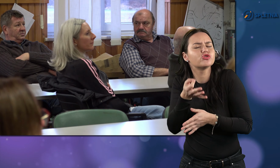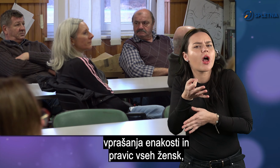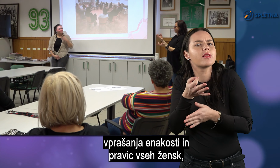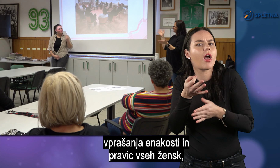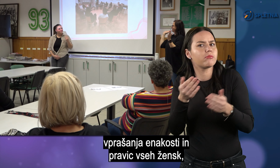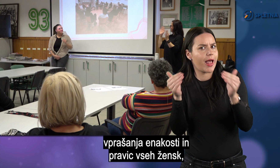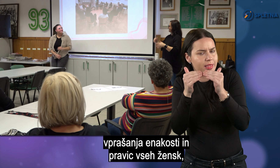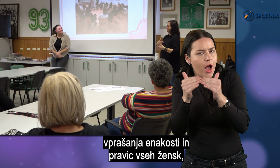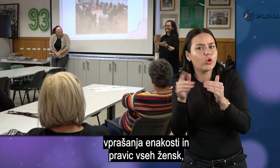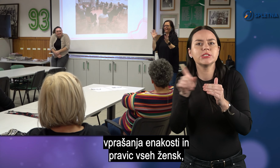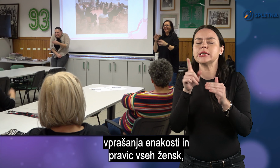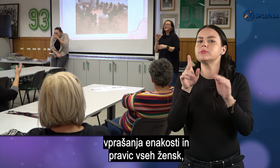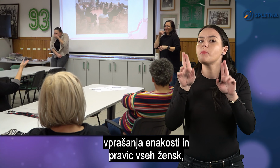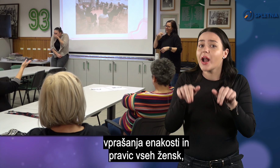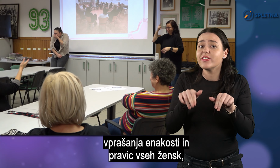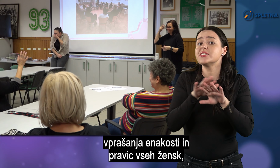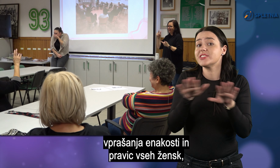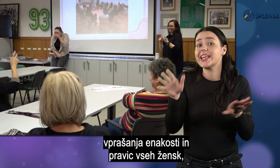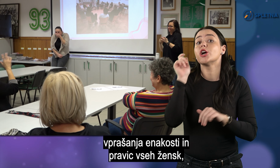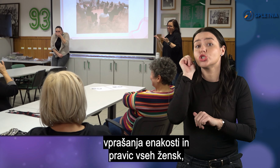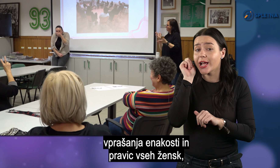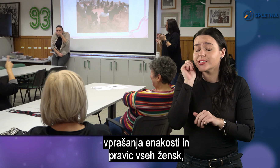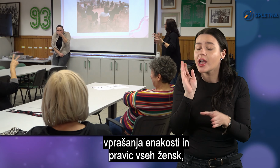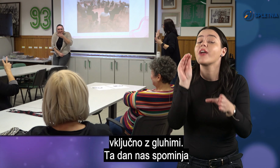žensk, vključno z gluhimi.